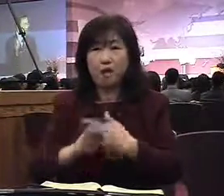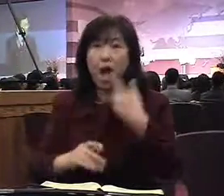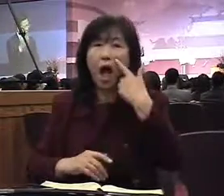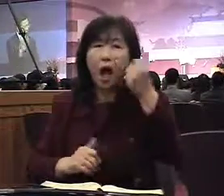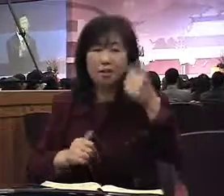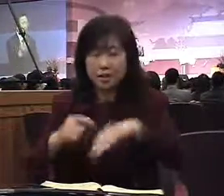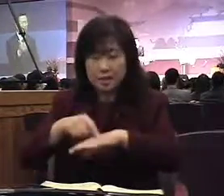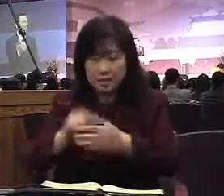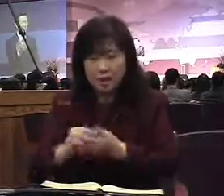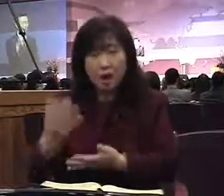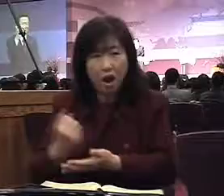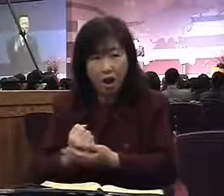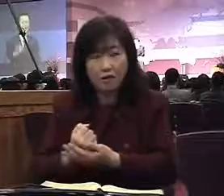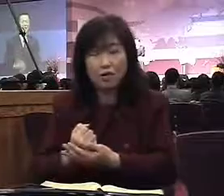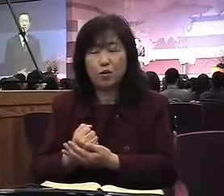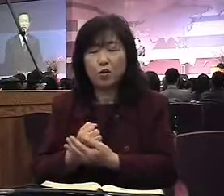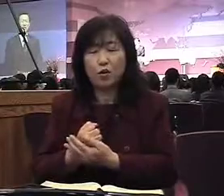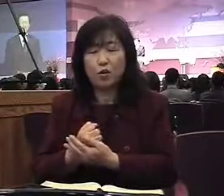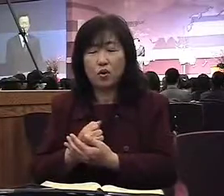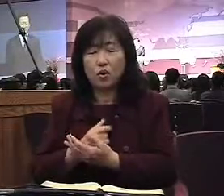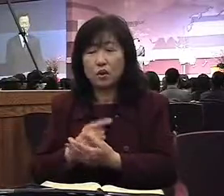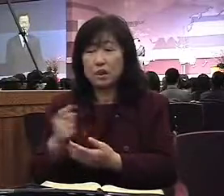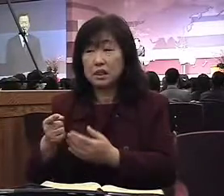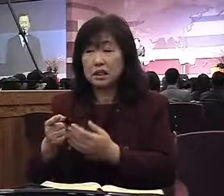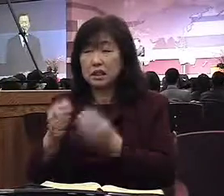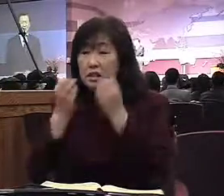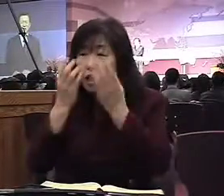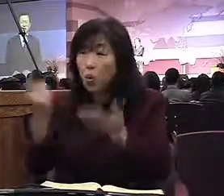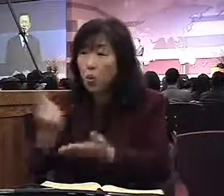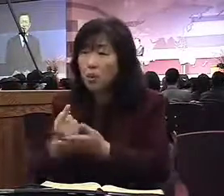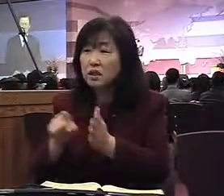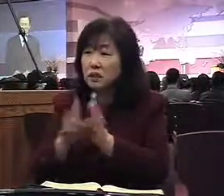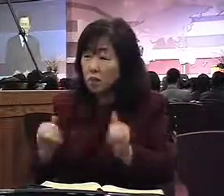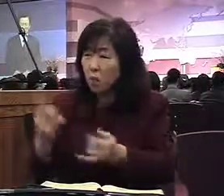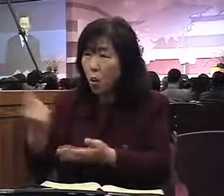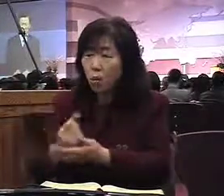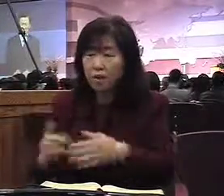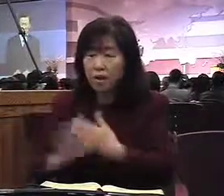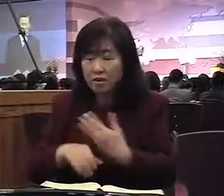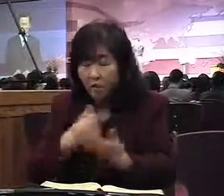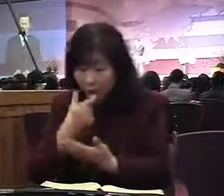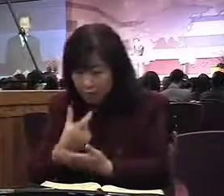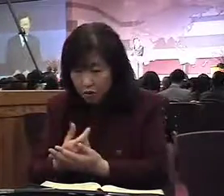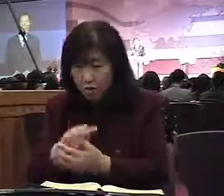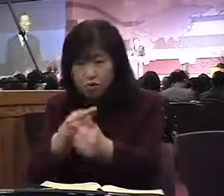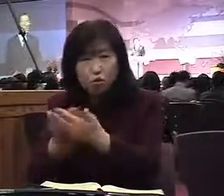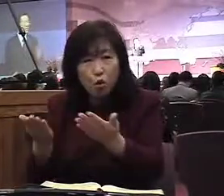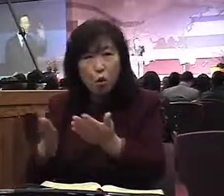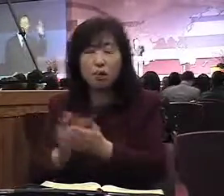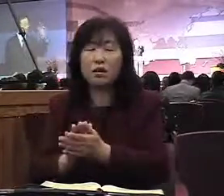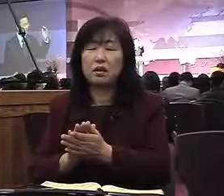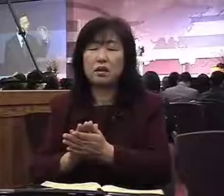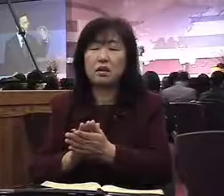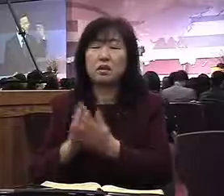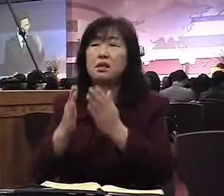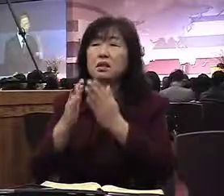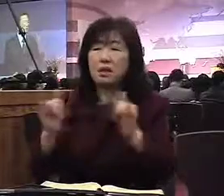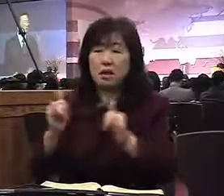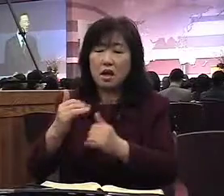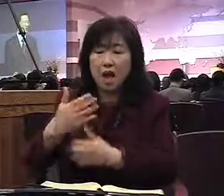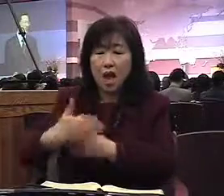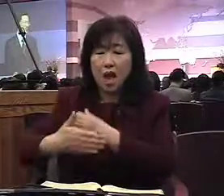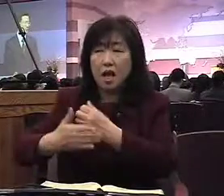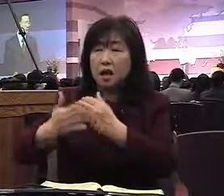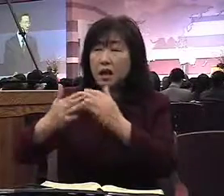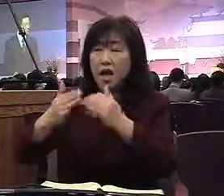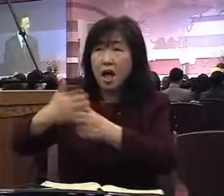그들을 감동시키고 교회 정착할 수 있도록 돕는 여러분 모두가 되시기를 간절히 바랍니다. 그런 자에게 하나님과 사람